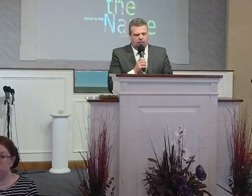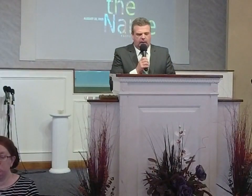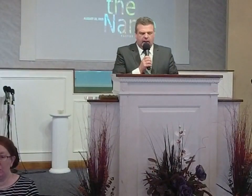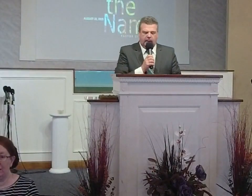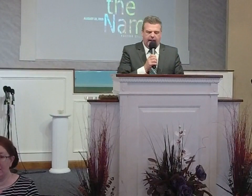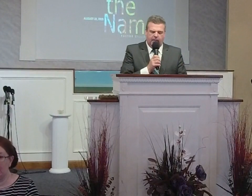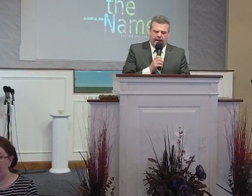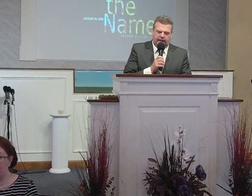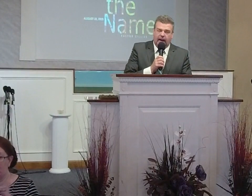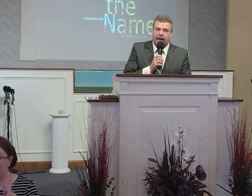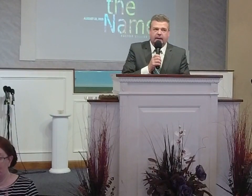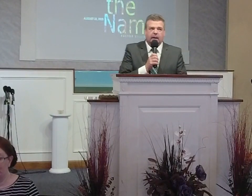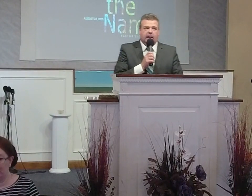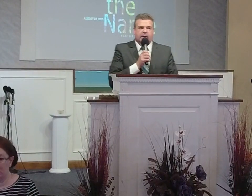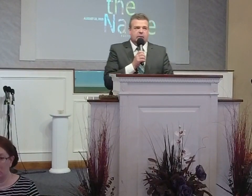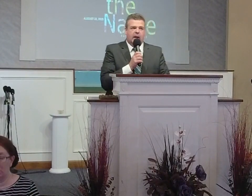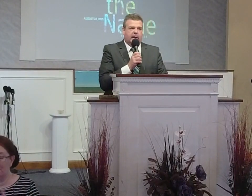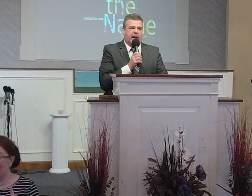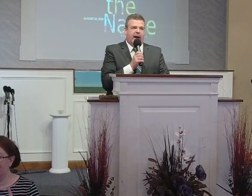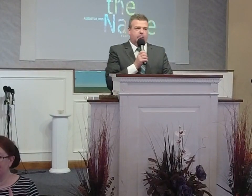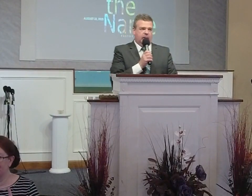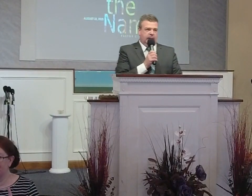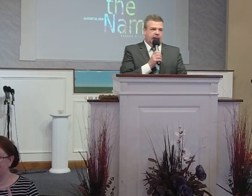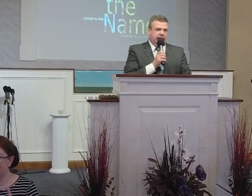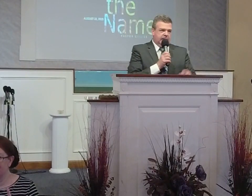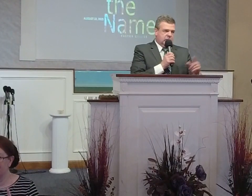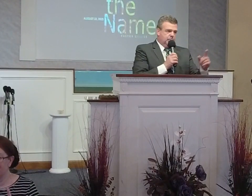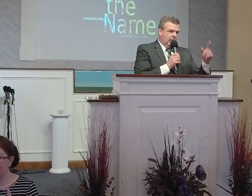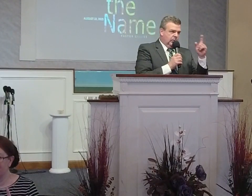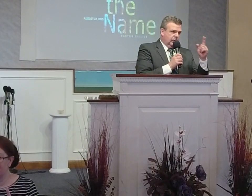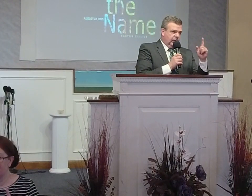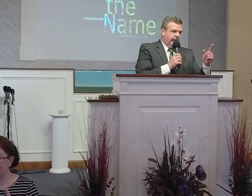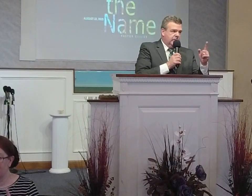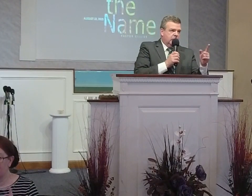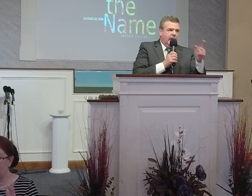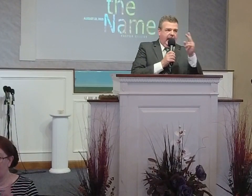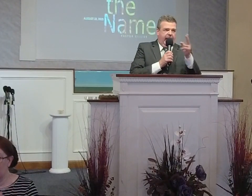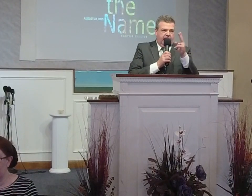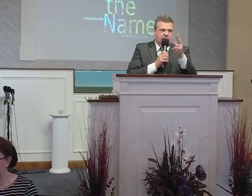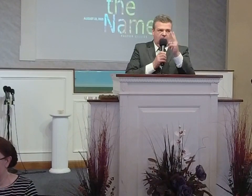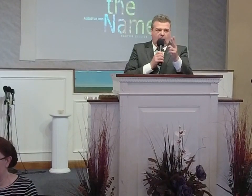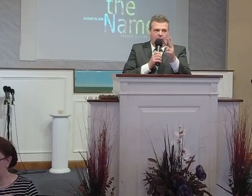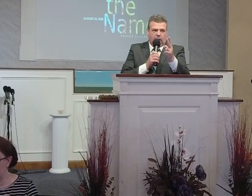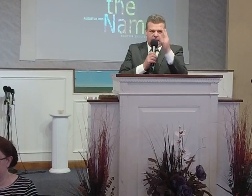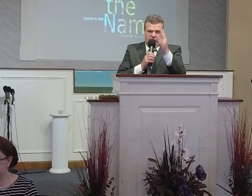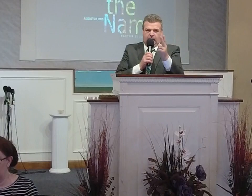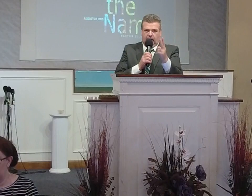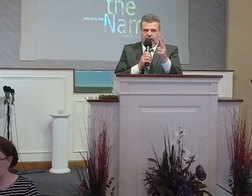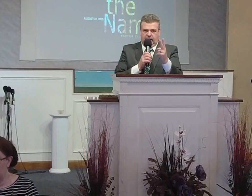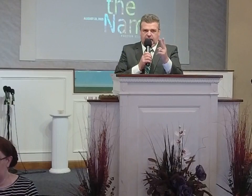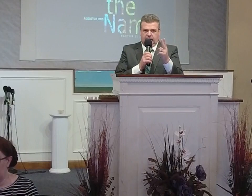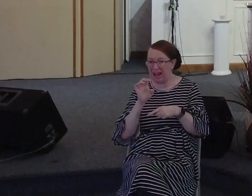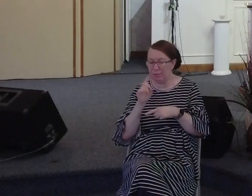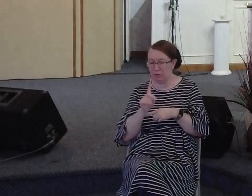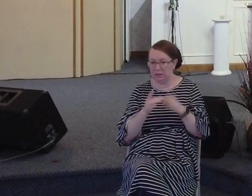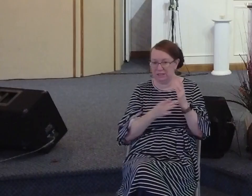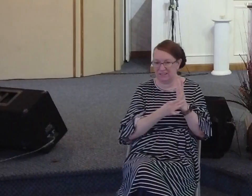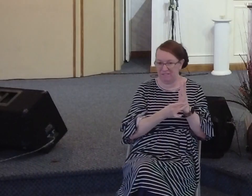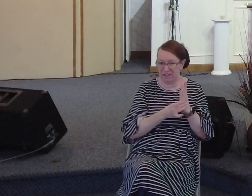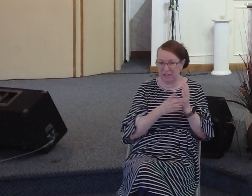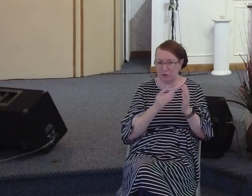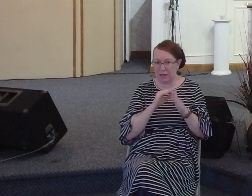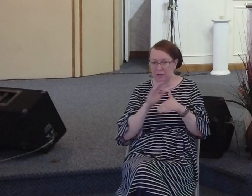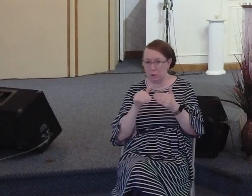vería como todos los demás seres humanos, funcionaría como humanos, sería completamente humano, pero la diferencia